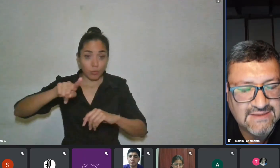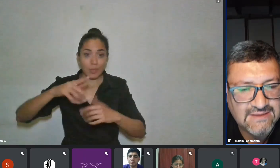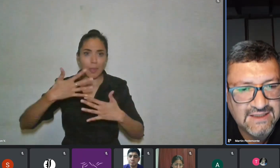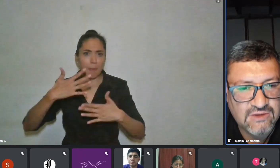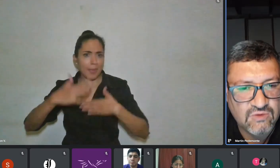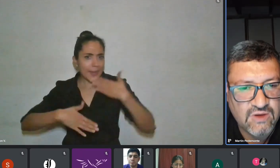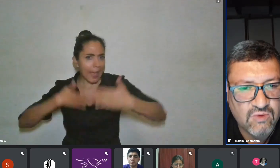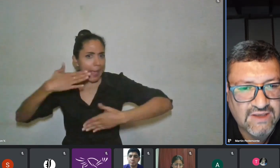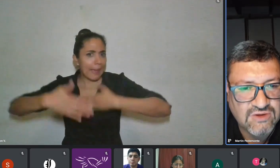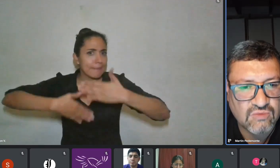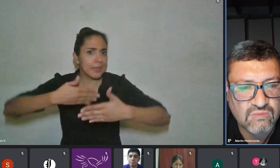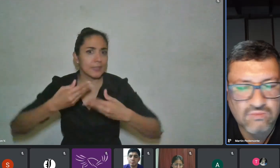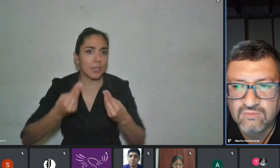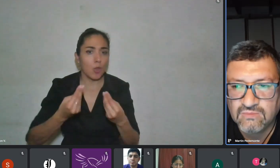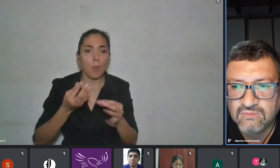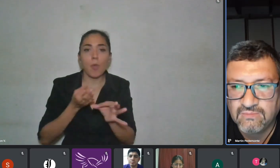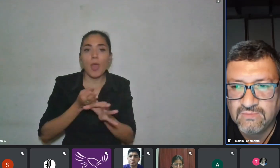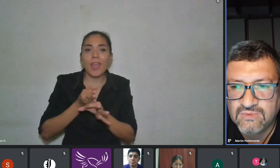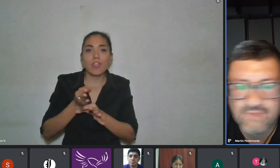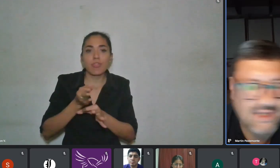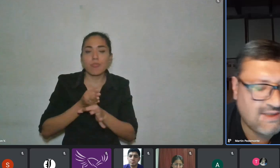vida es teniendo una educación